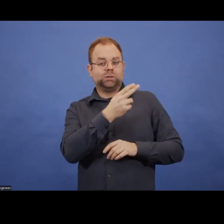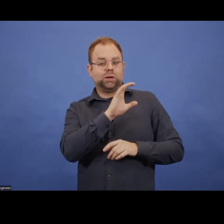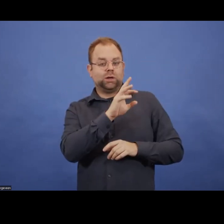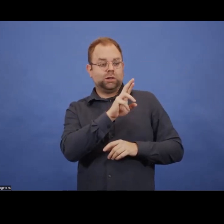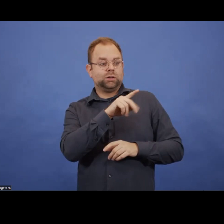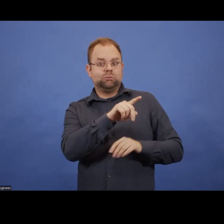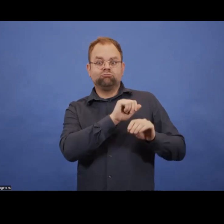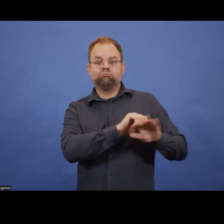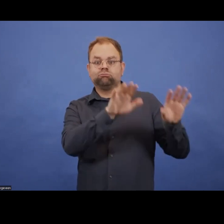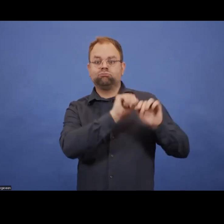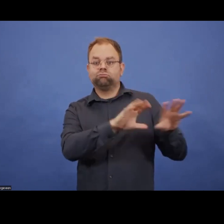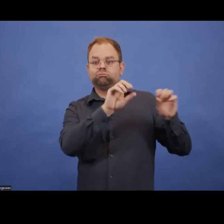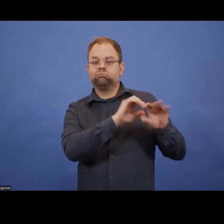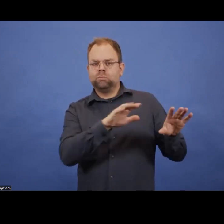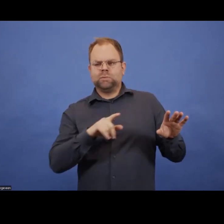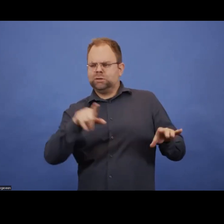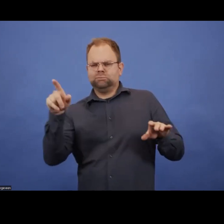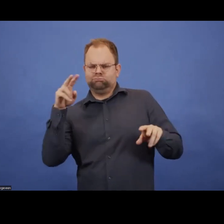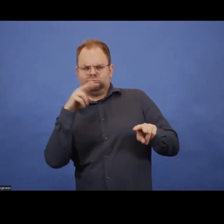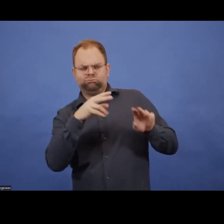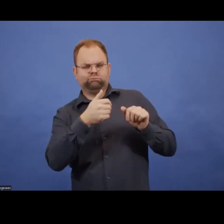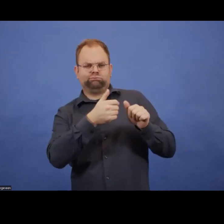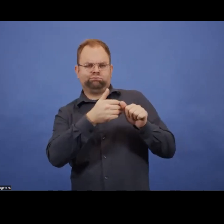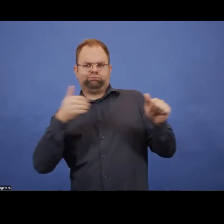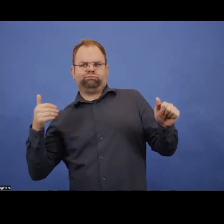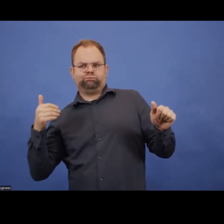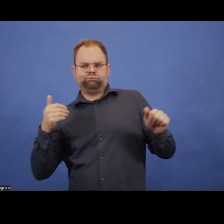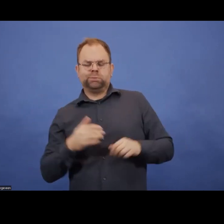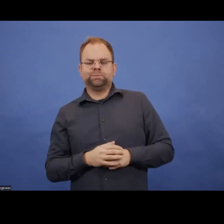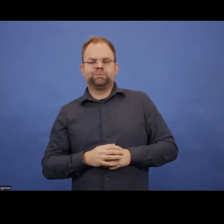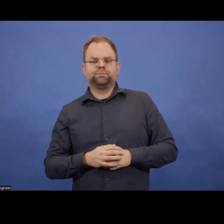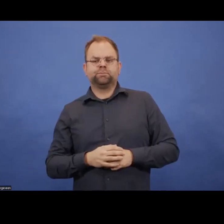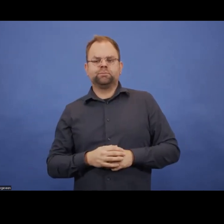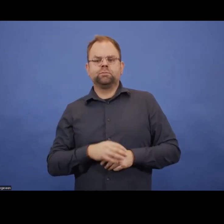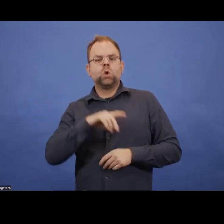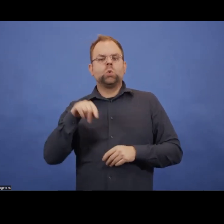Necesitamos entrenamientos a largo plazo para las personas con discapacidad